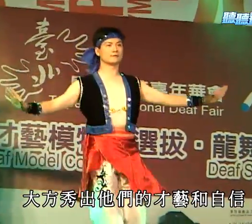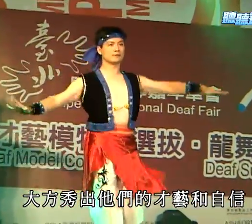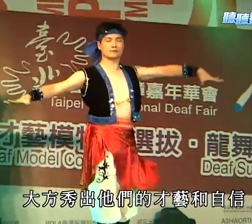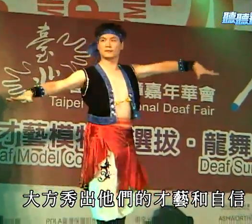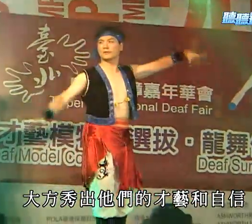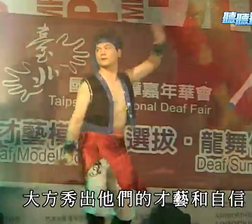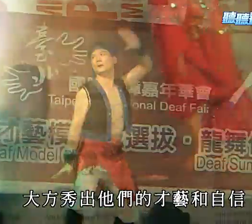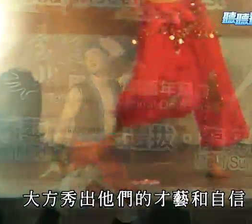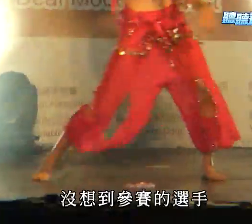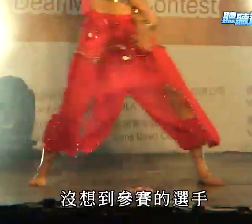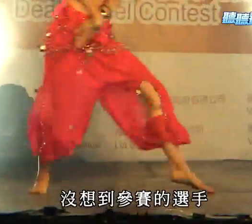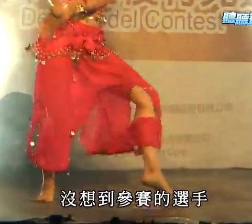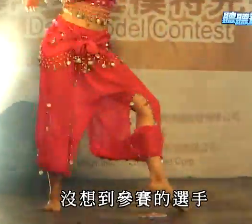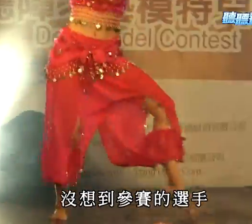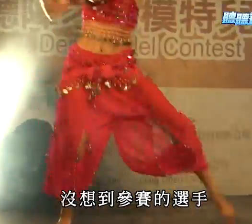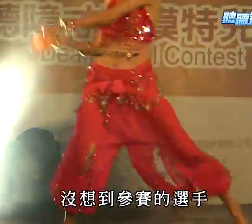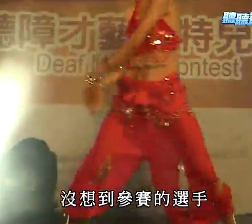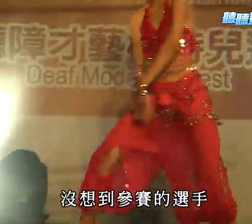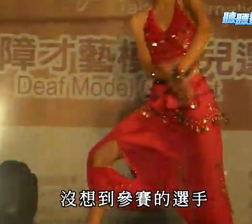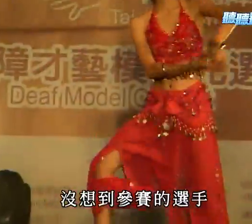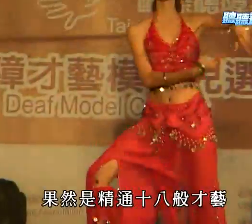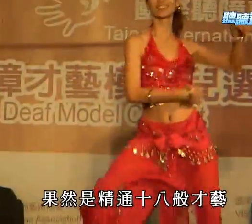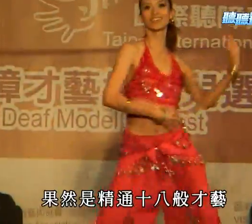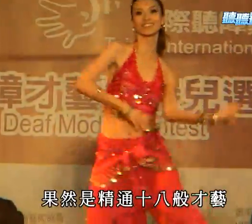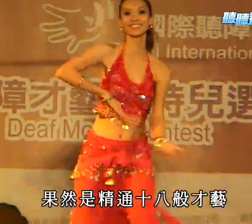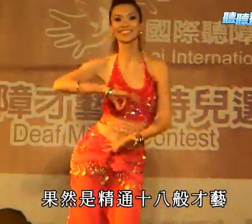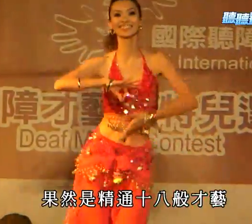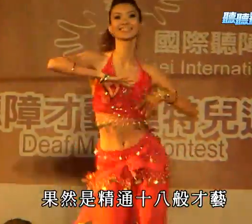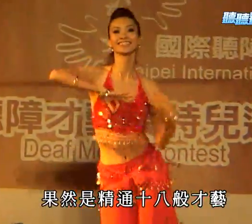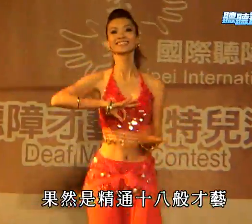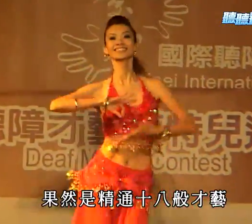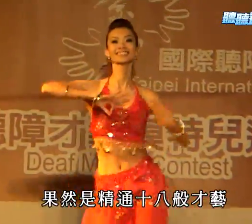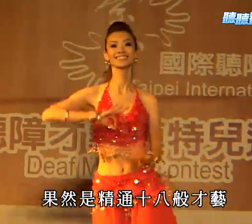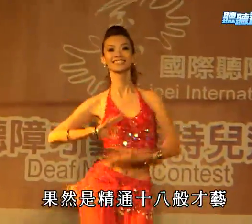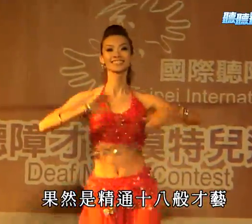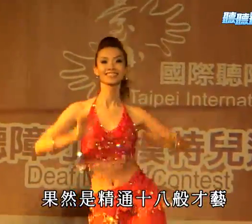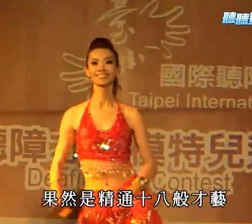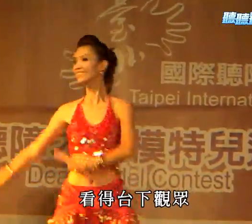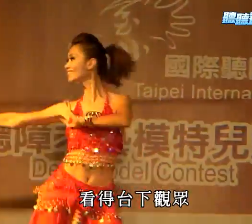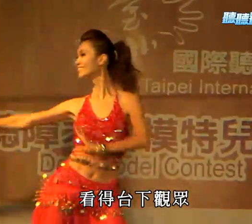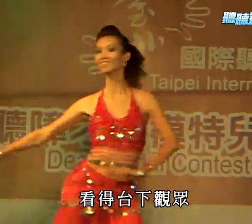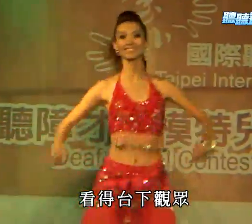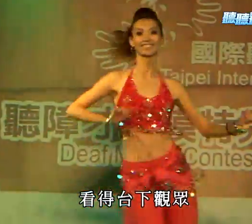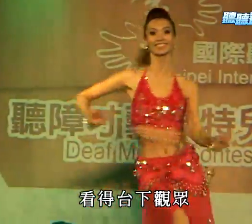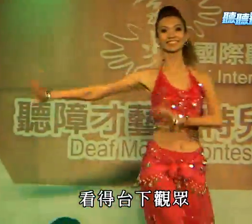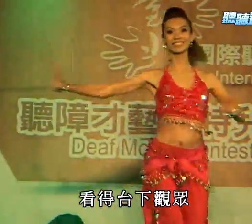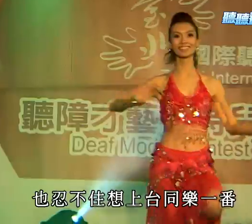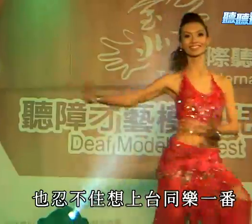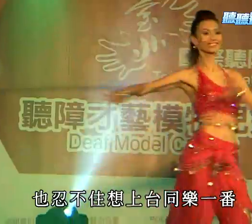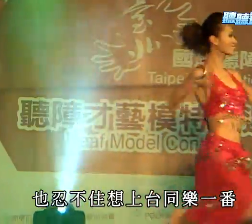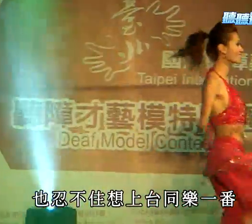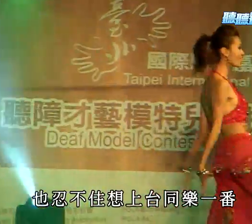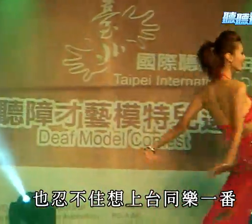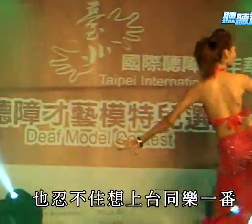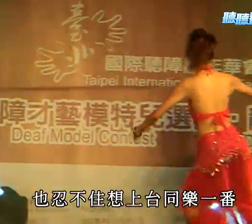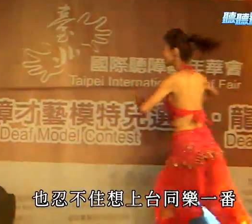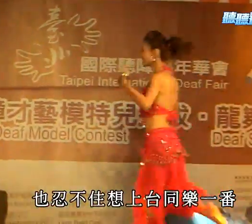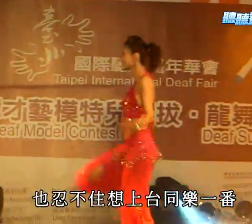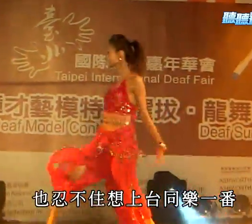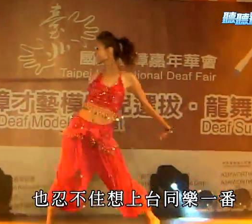信。没想到参赛的选手果然是精通十八般才艺，看着台下观众也忍不住想上台同乐一番